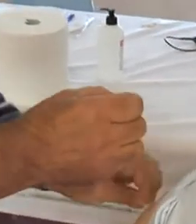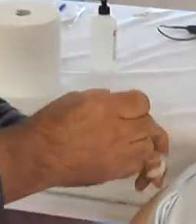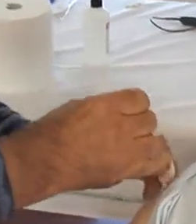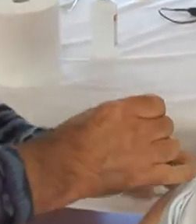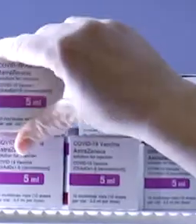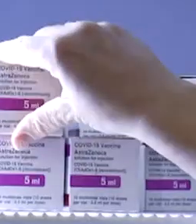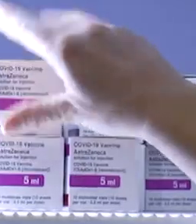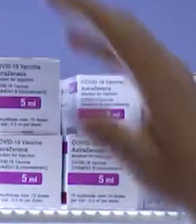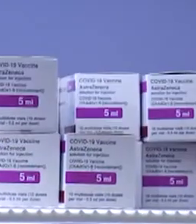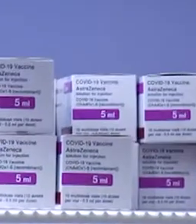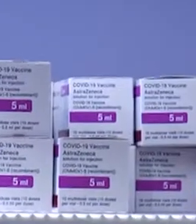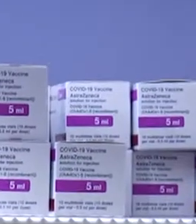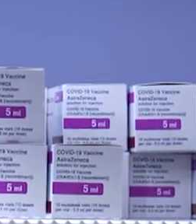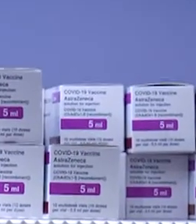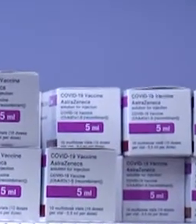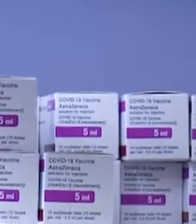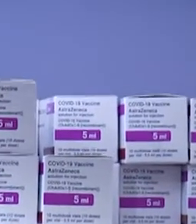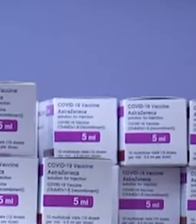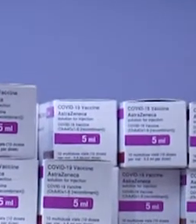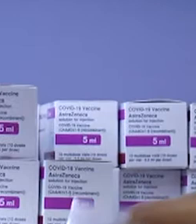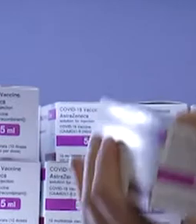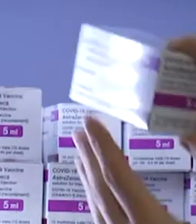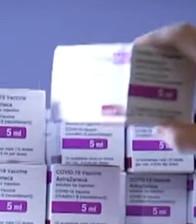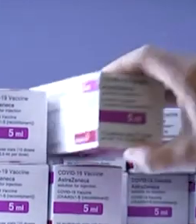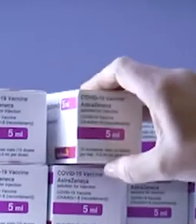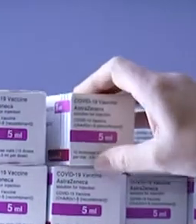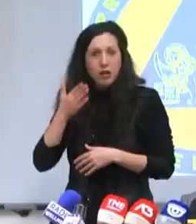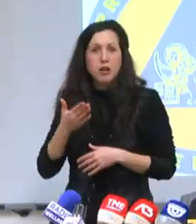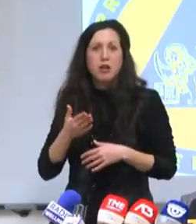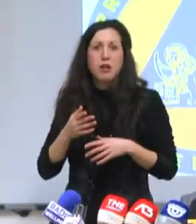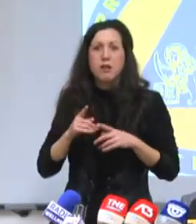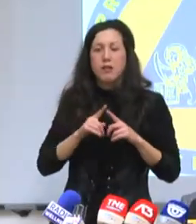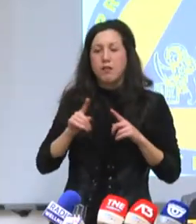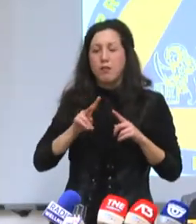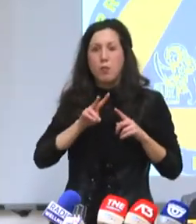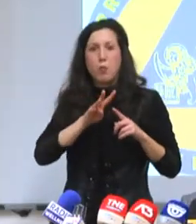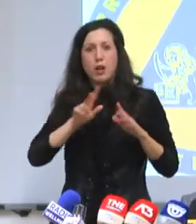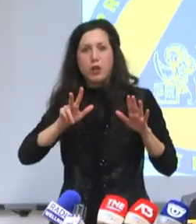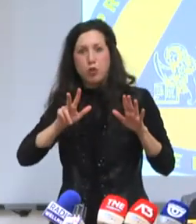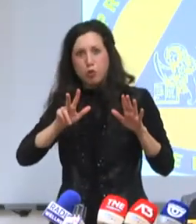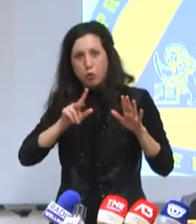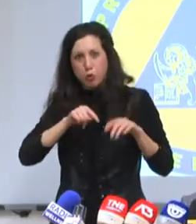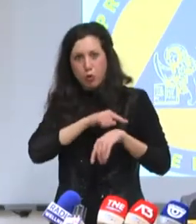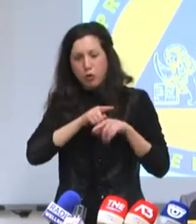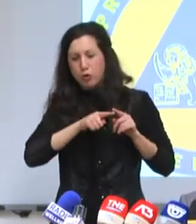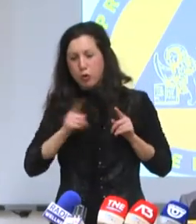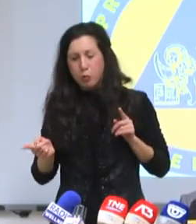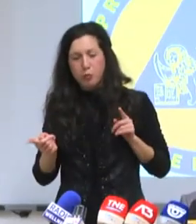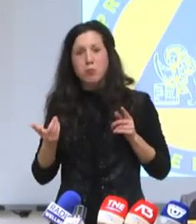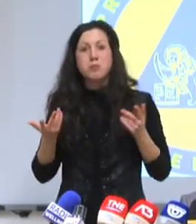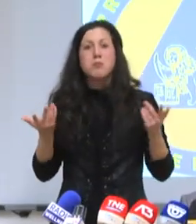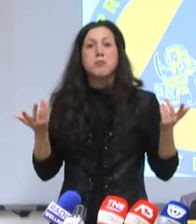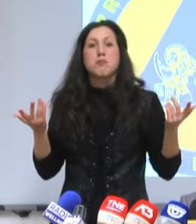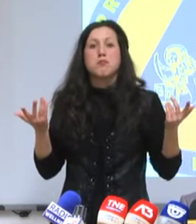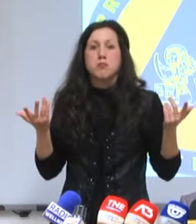da scuola dopo la vaccinazione antico vide con astra zeneca sono effetti attesi di qualunque vaccinazione con